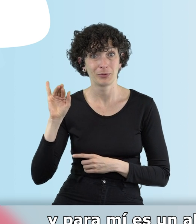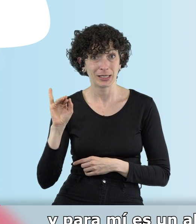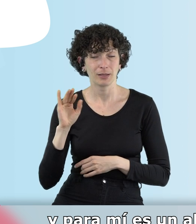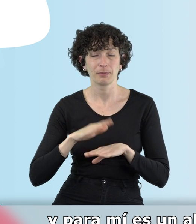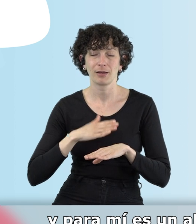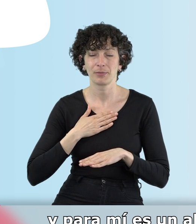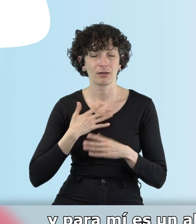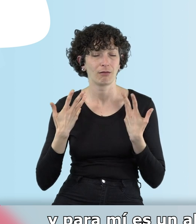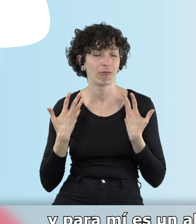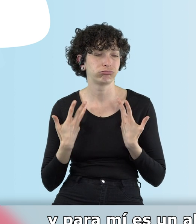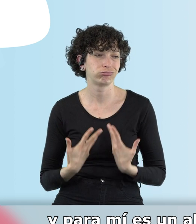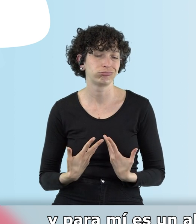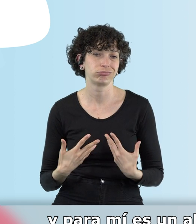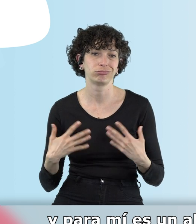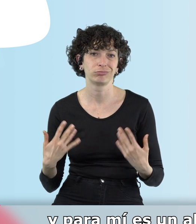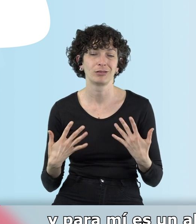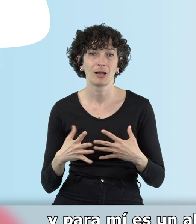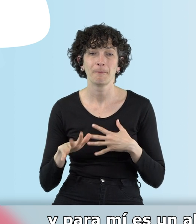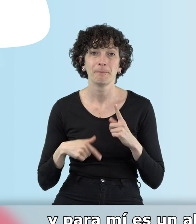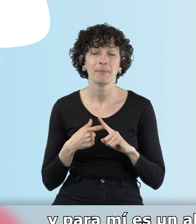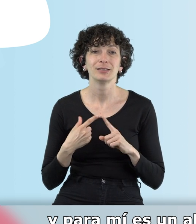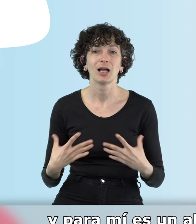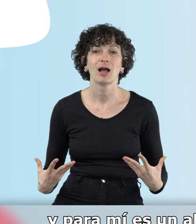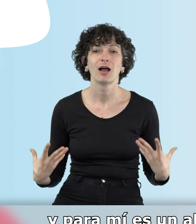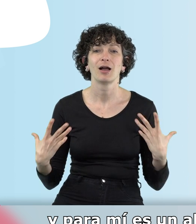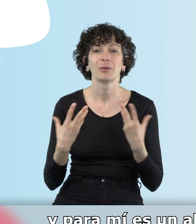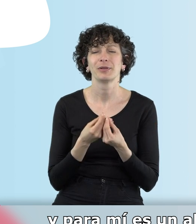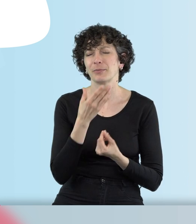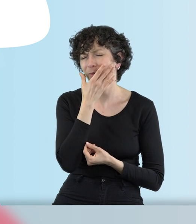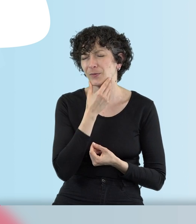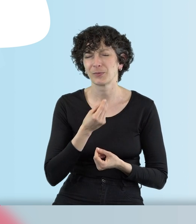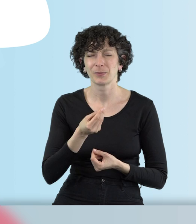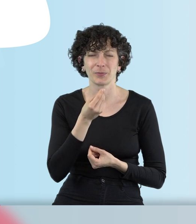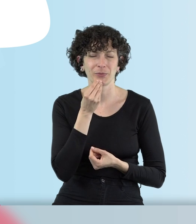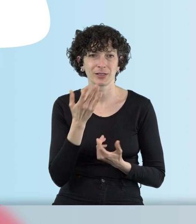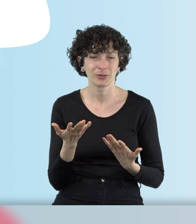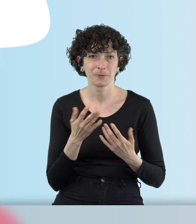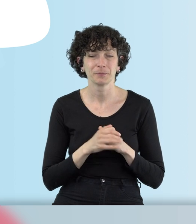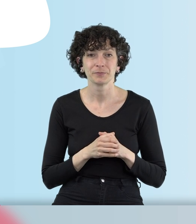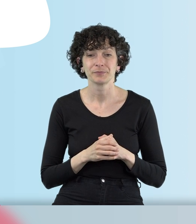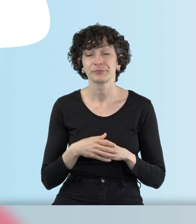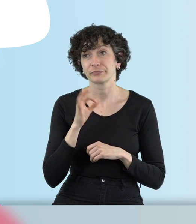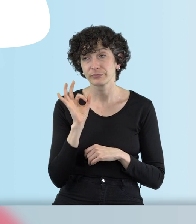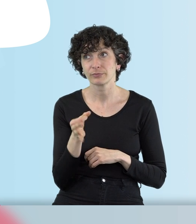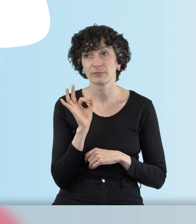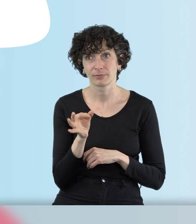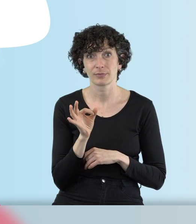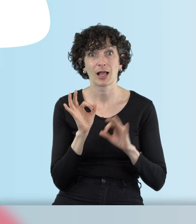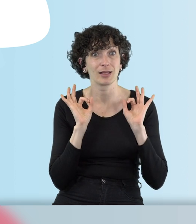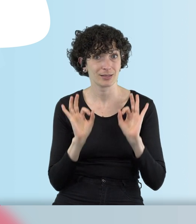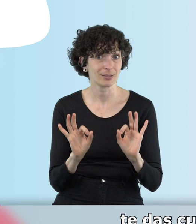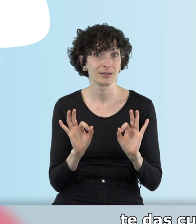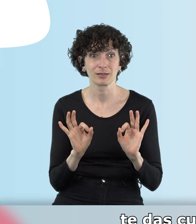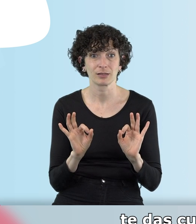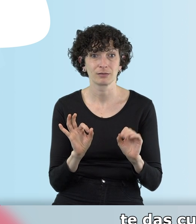un alivio increíble y un acompañamiento súper lindo. Y es verdad que de esta